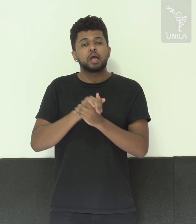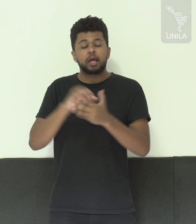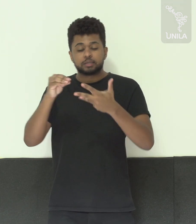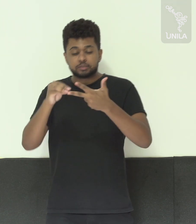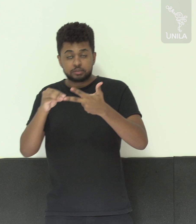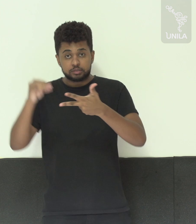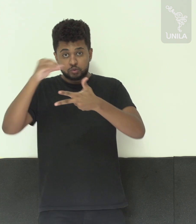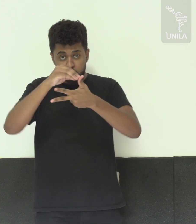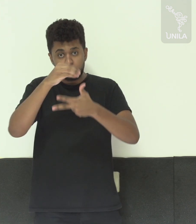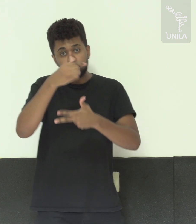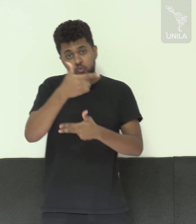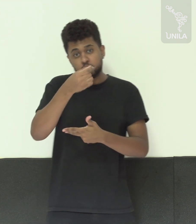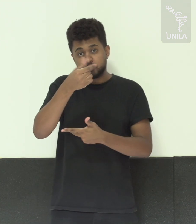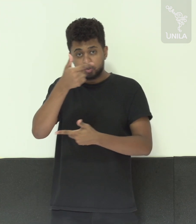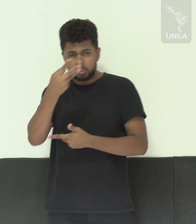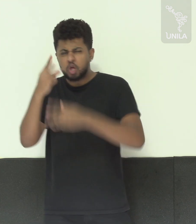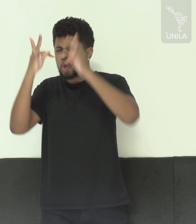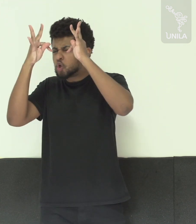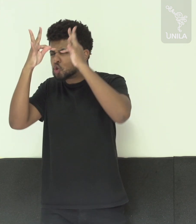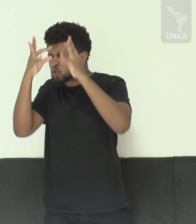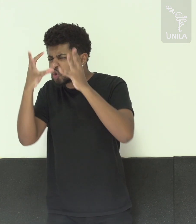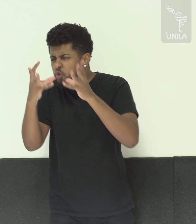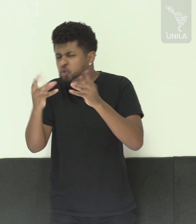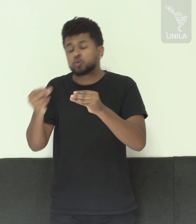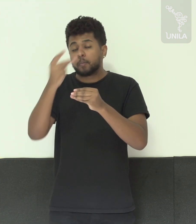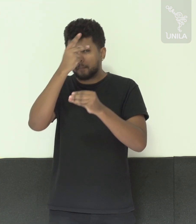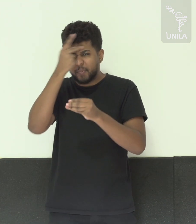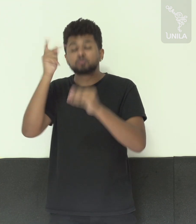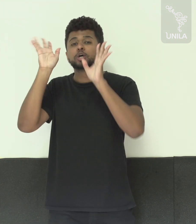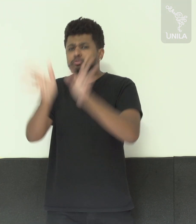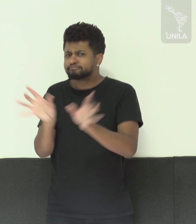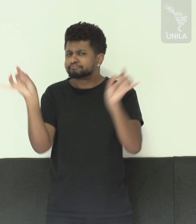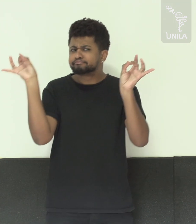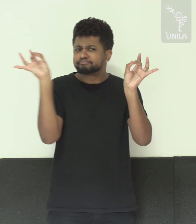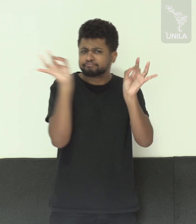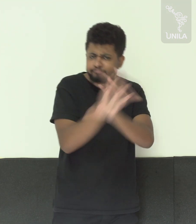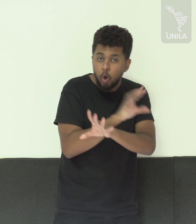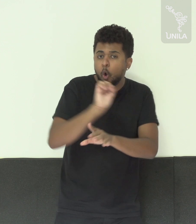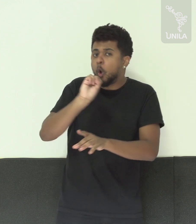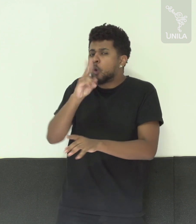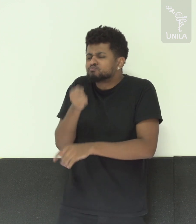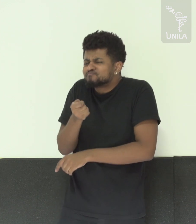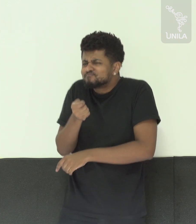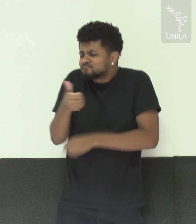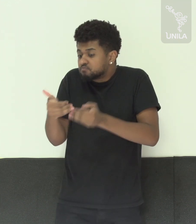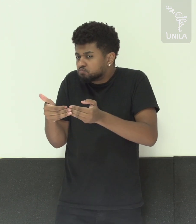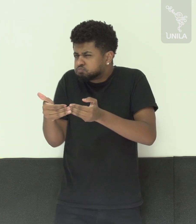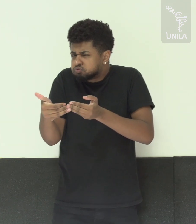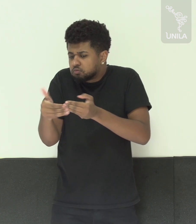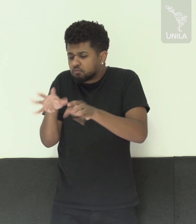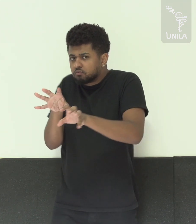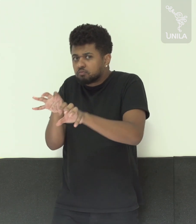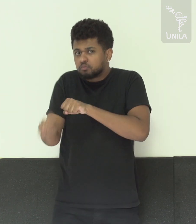SISU 2023 todos aqueles que concluíram ou estão em vias de concluir o ensino